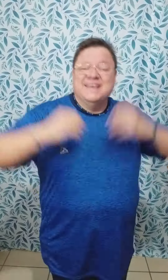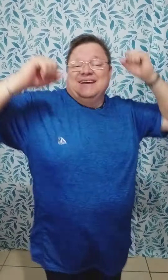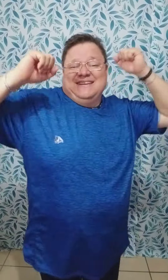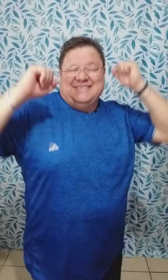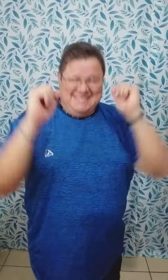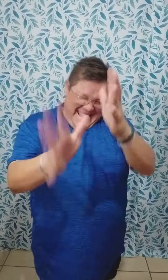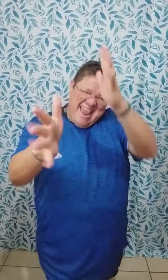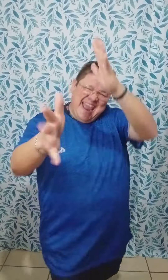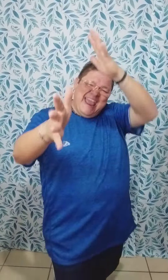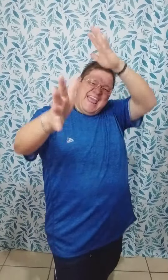¡Yeah!